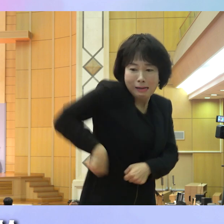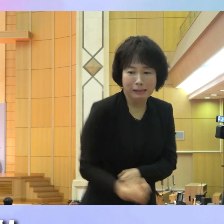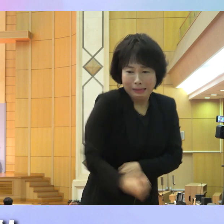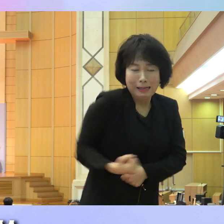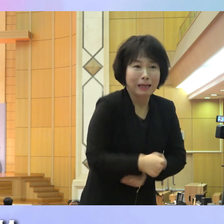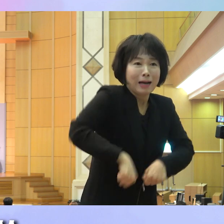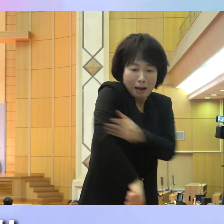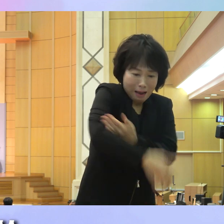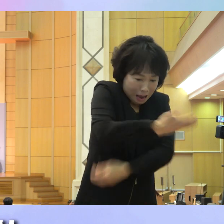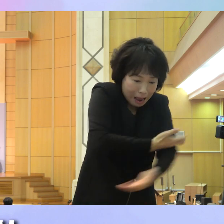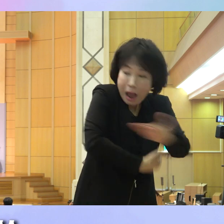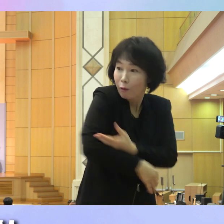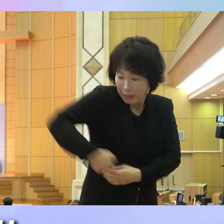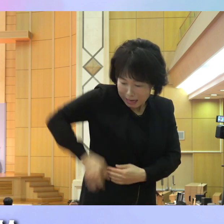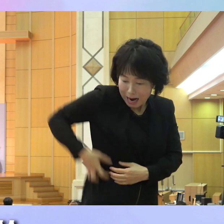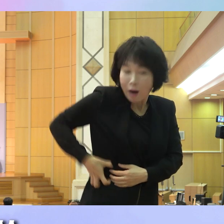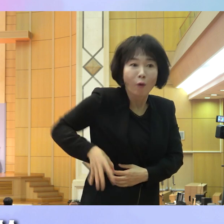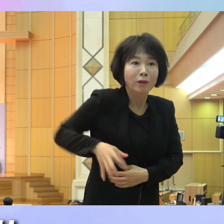없어서